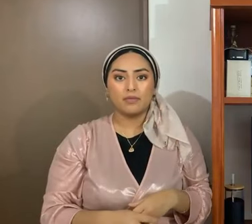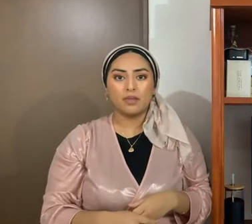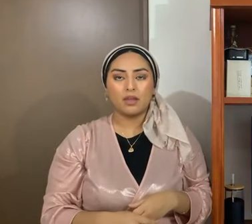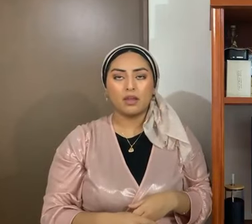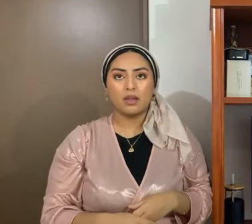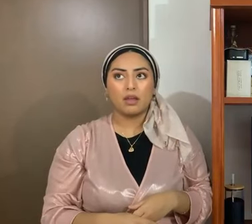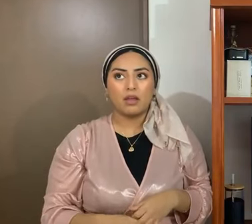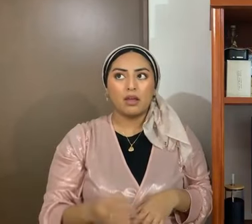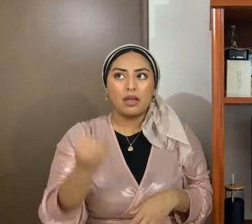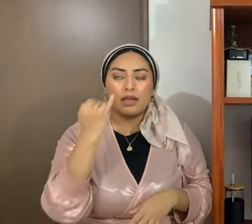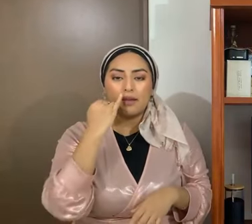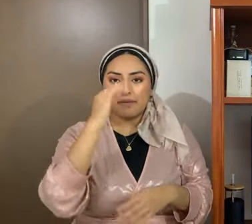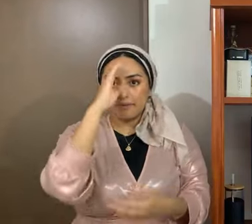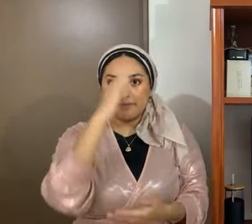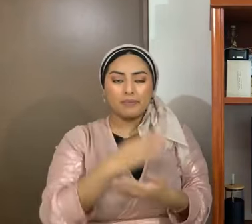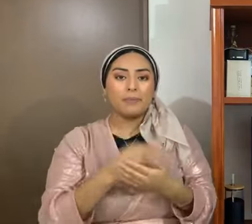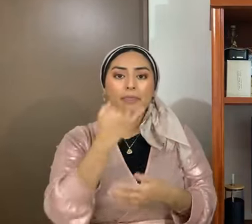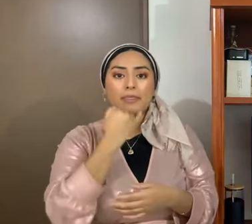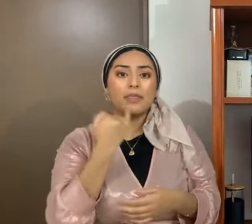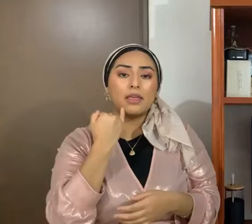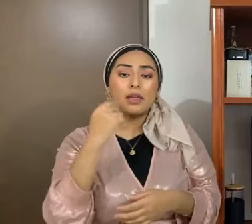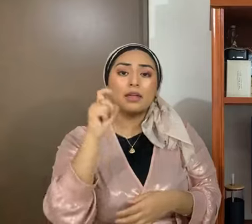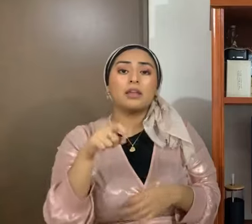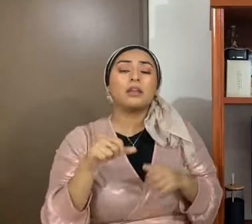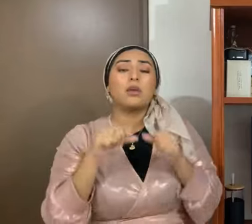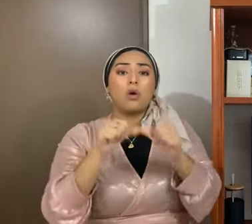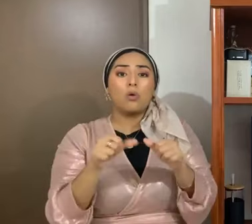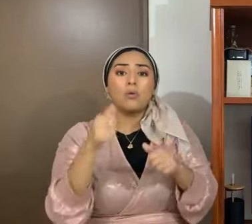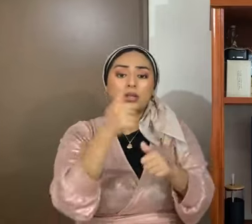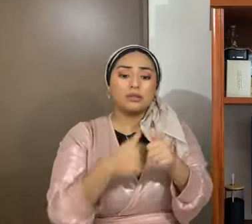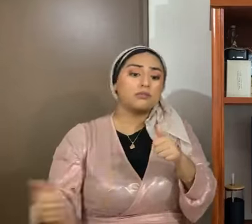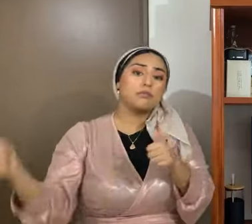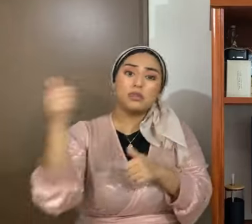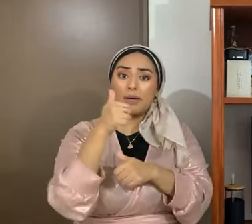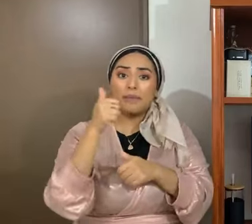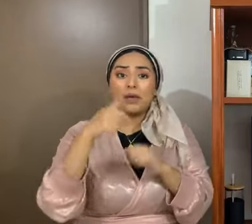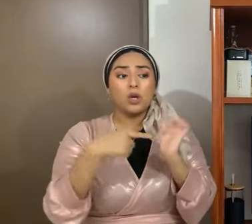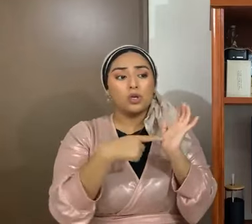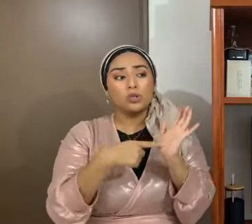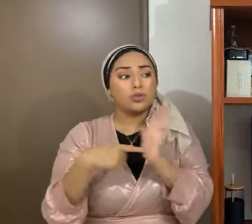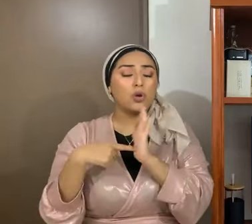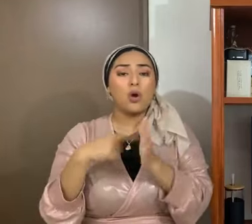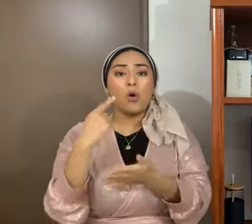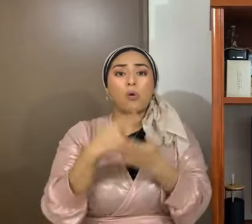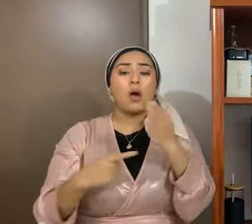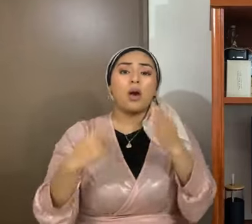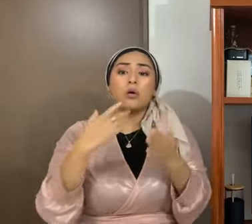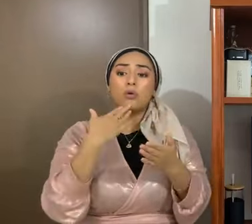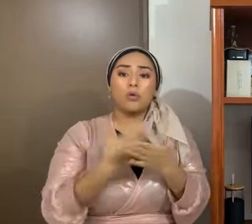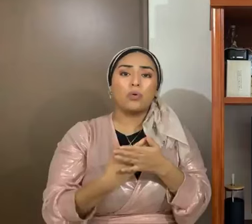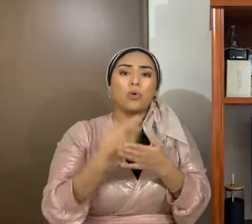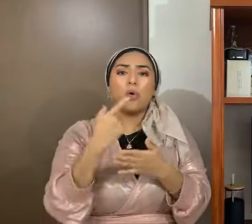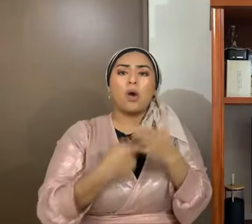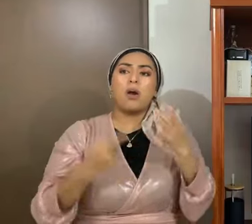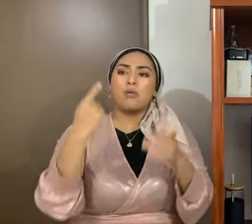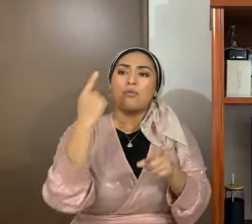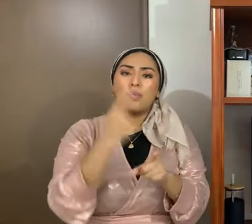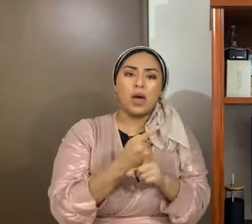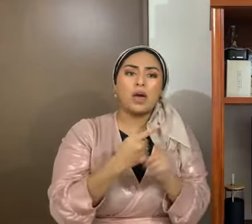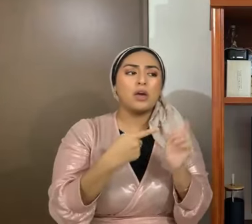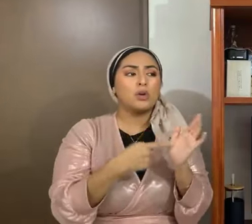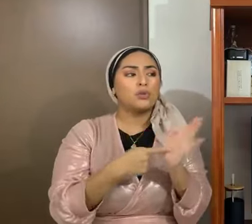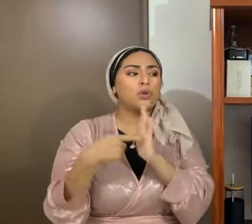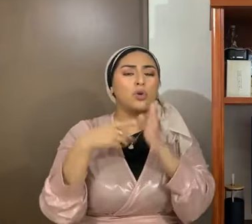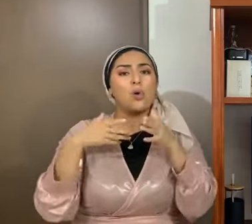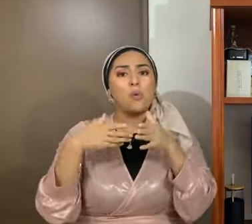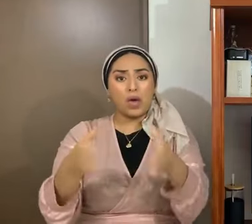así los hijos de Israel tenemos que estar siempre arriba, mostrando lo que es correcto, lo que es bueno, mostrando